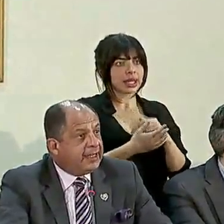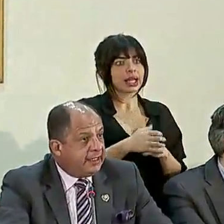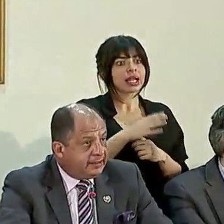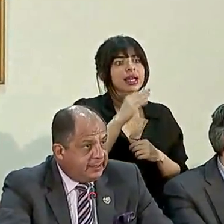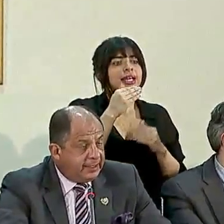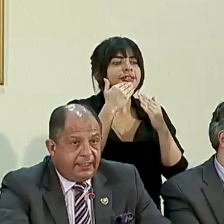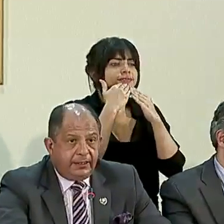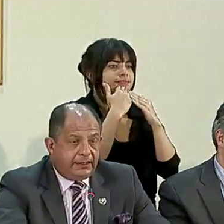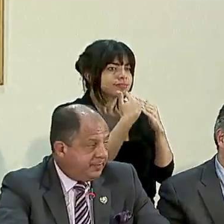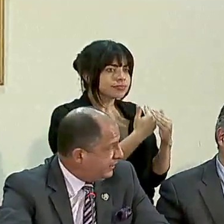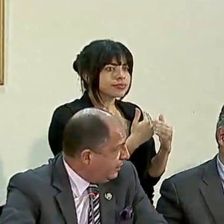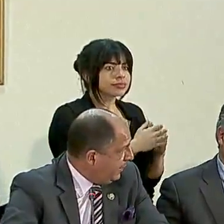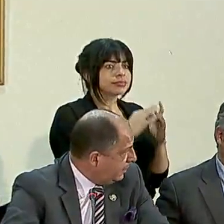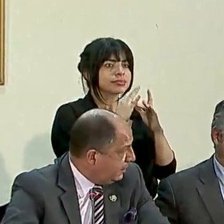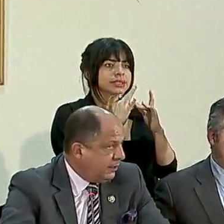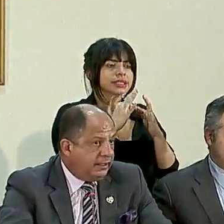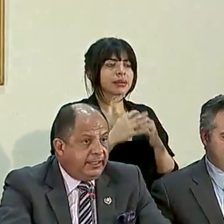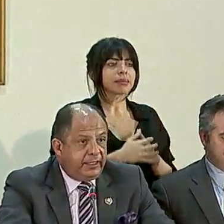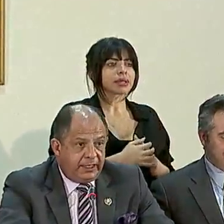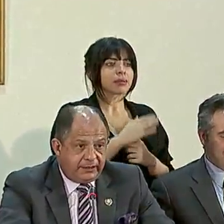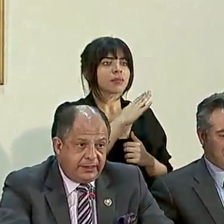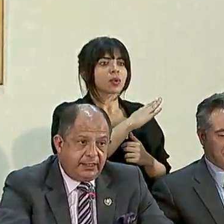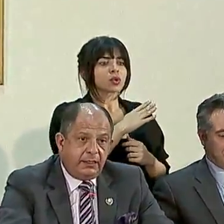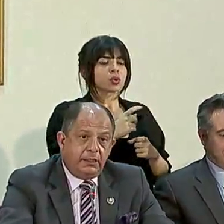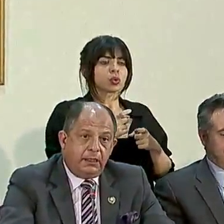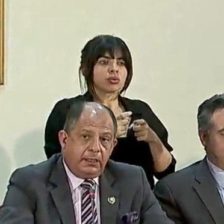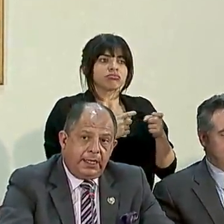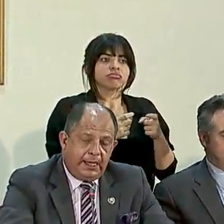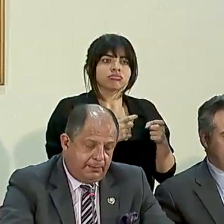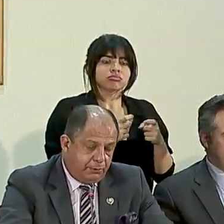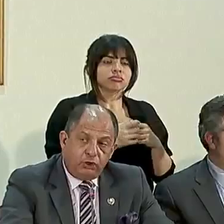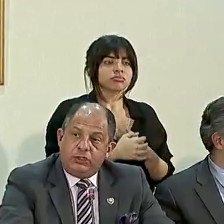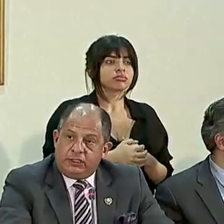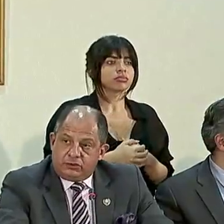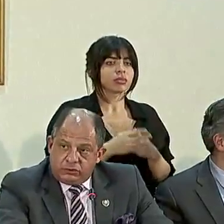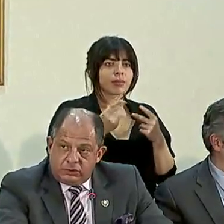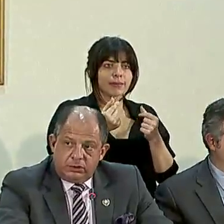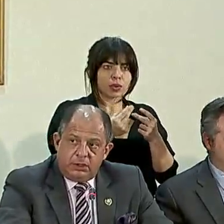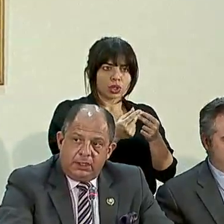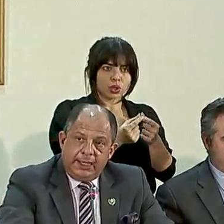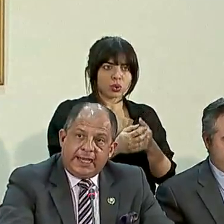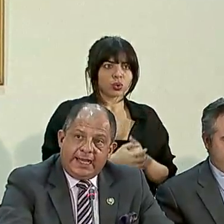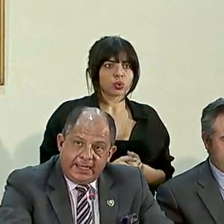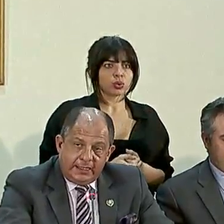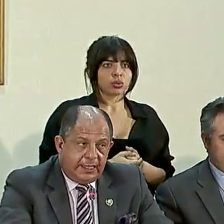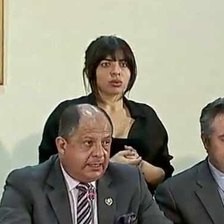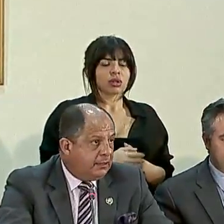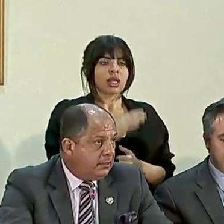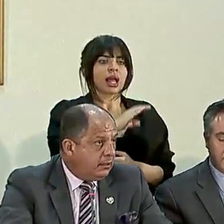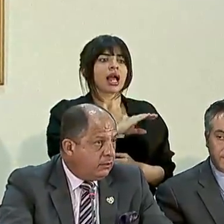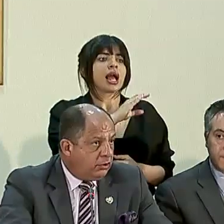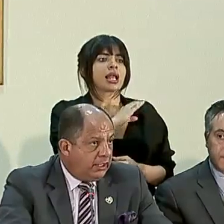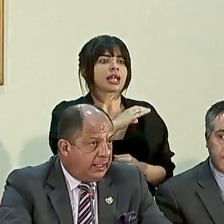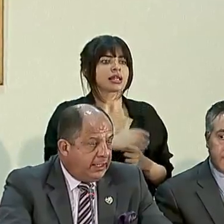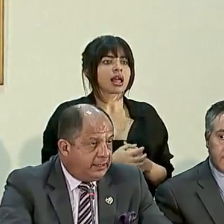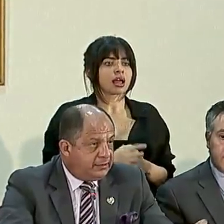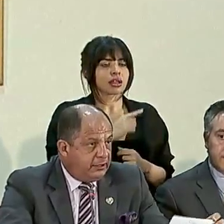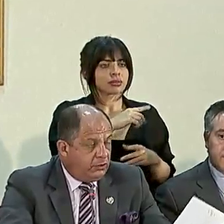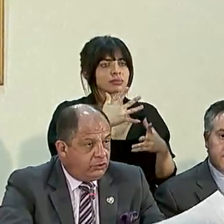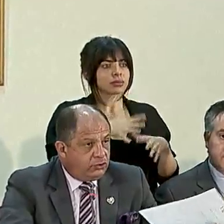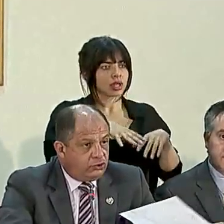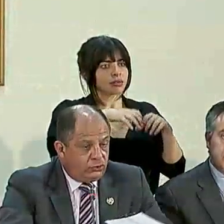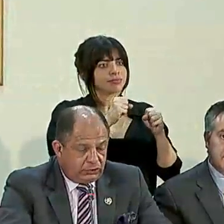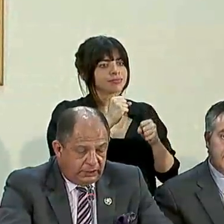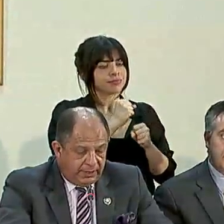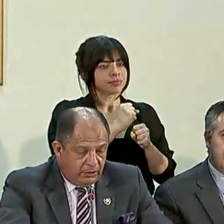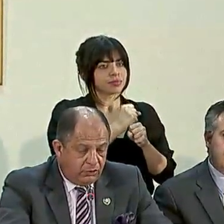y agradecerle especialmente la diligencia, la prontitud y la calidad con que ha